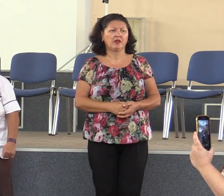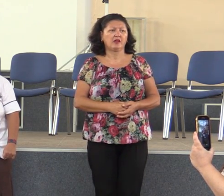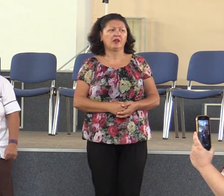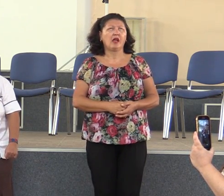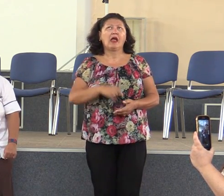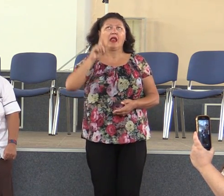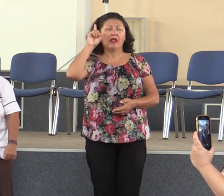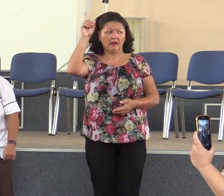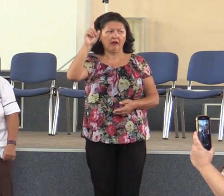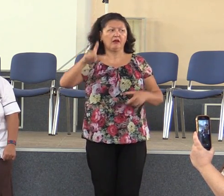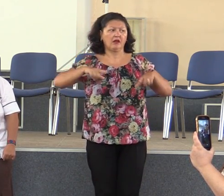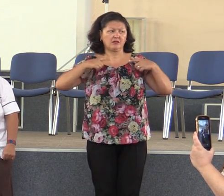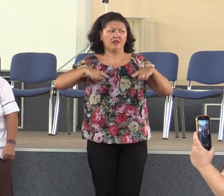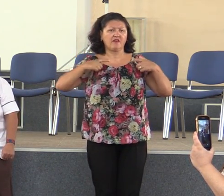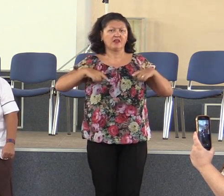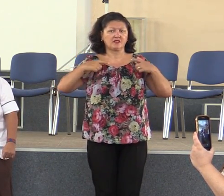El este viața.